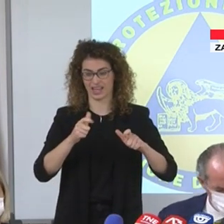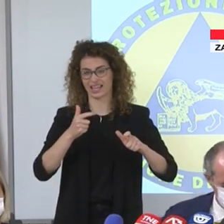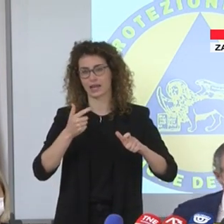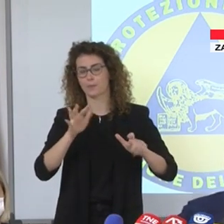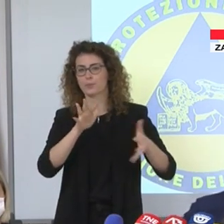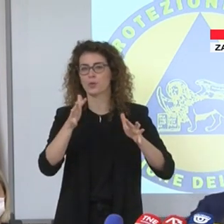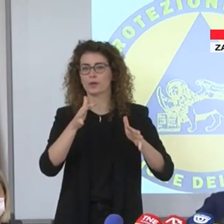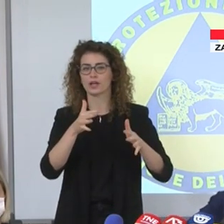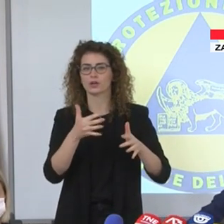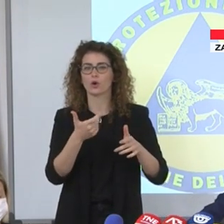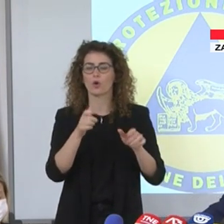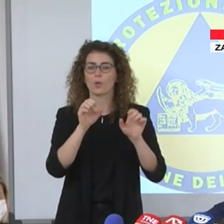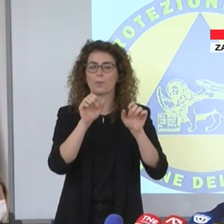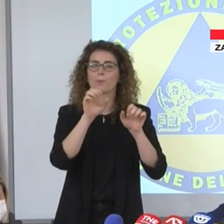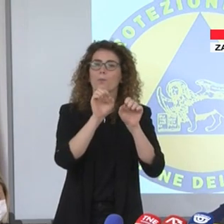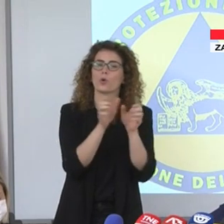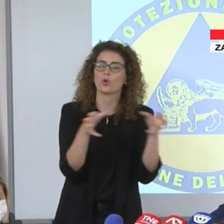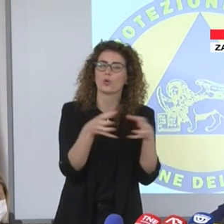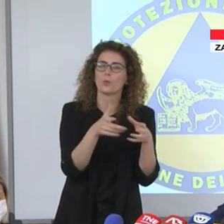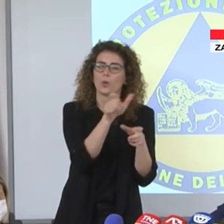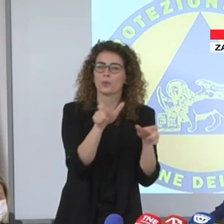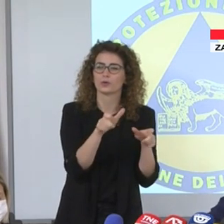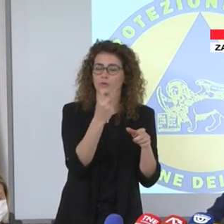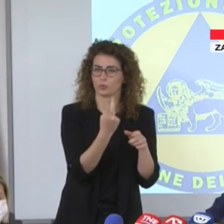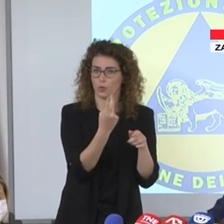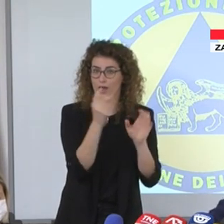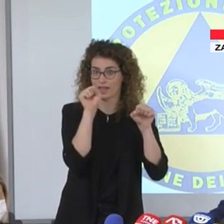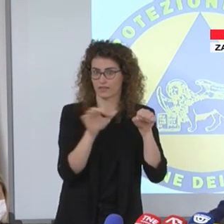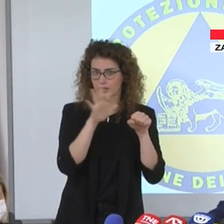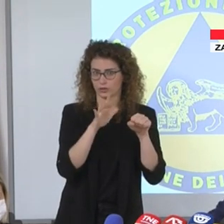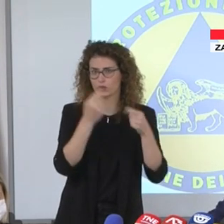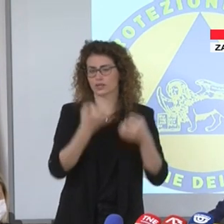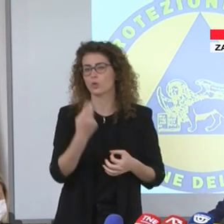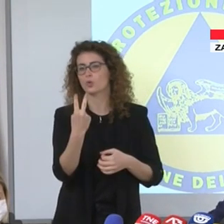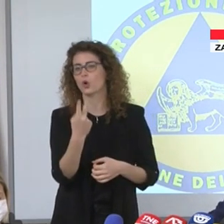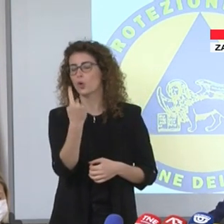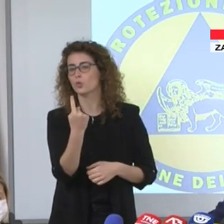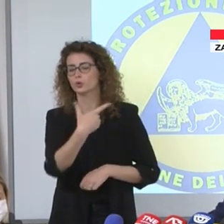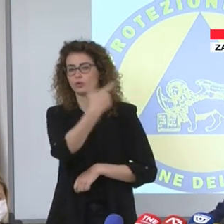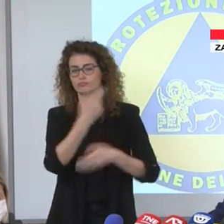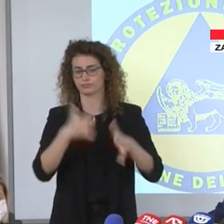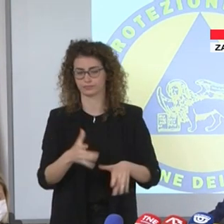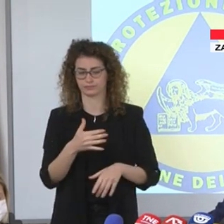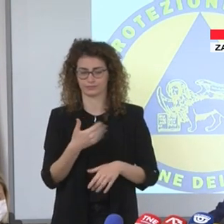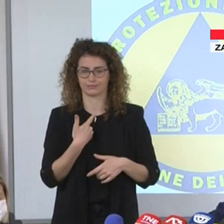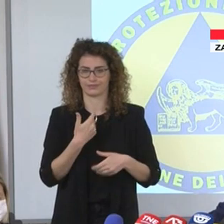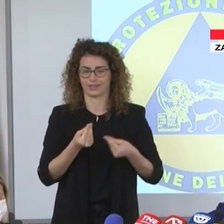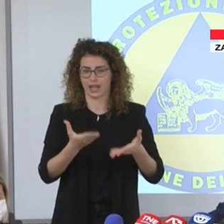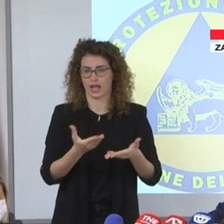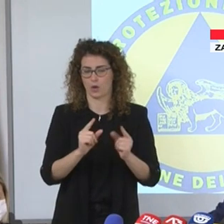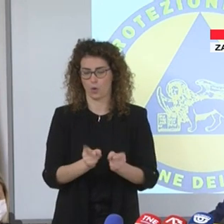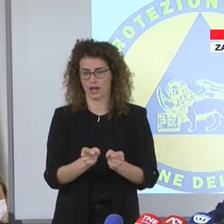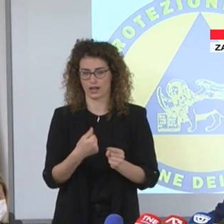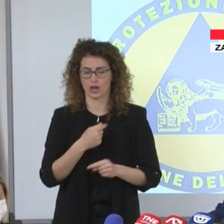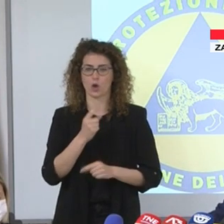Veneto su due. Ovviamente, Qual è l'erogazione? L'erogazione è di 1,5 milioni